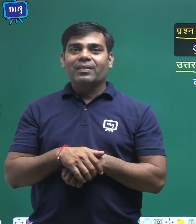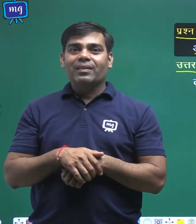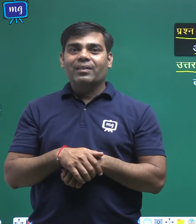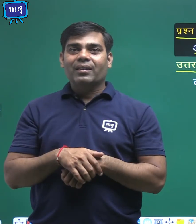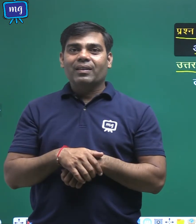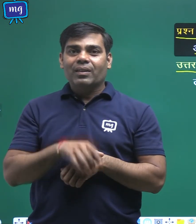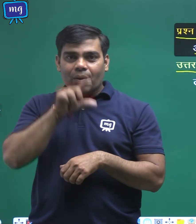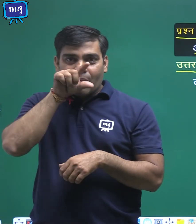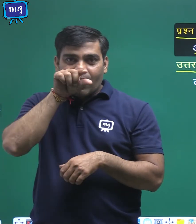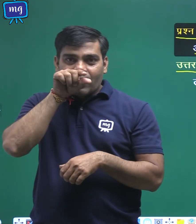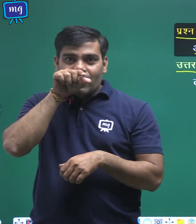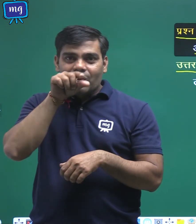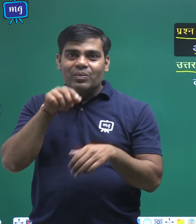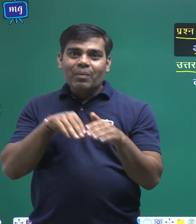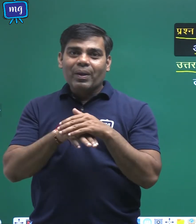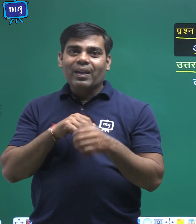चोंच में